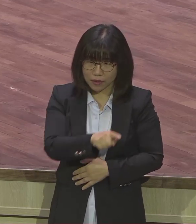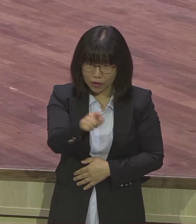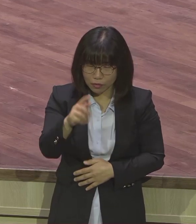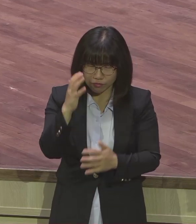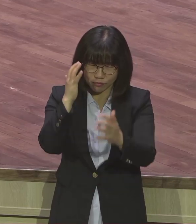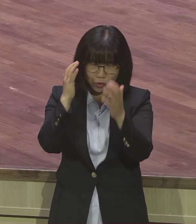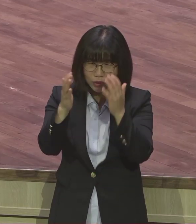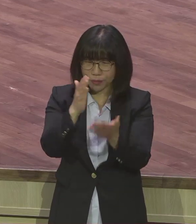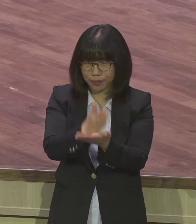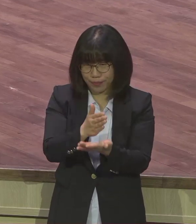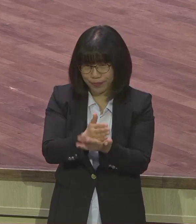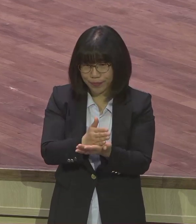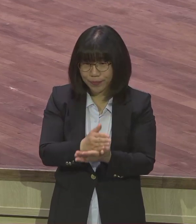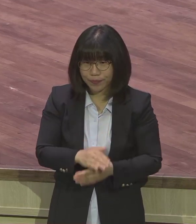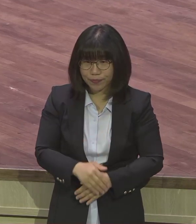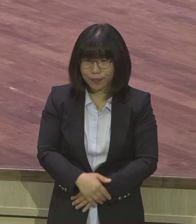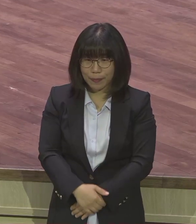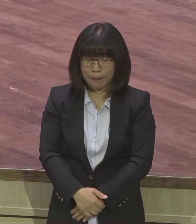복잡합니까?